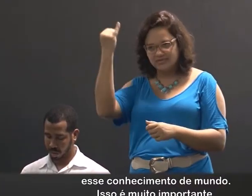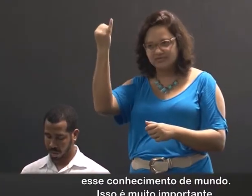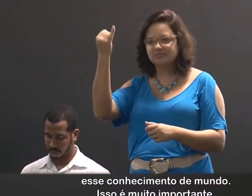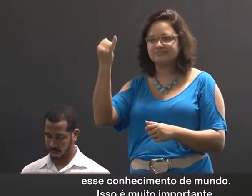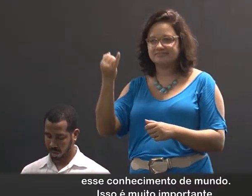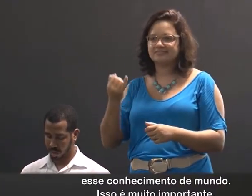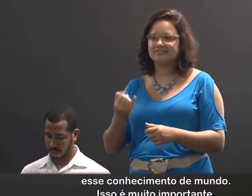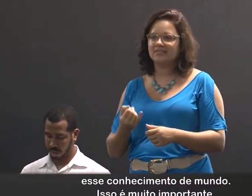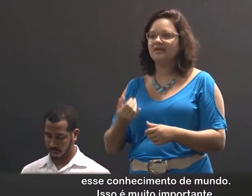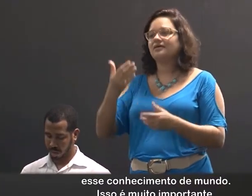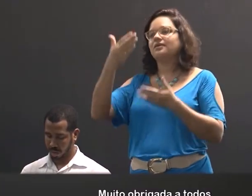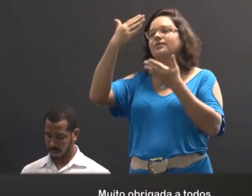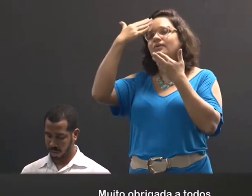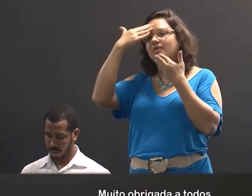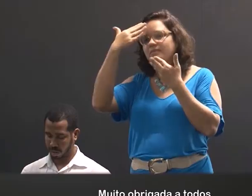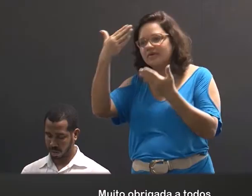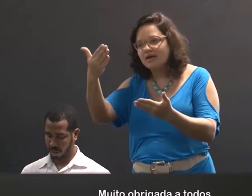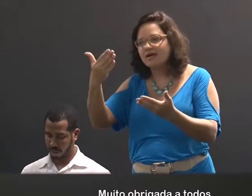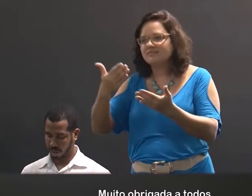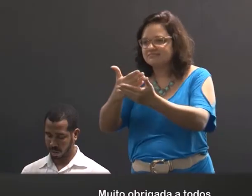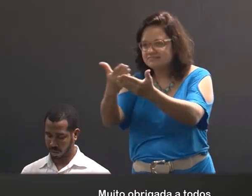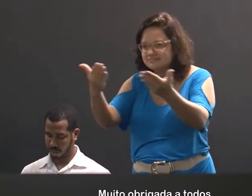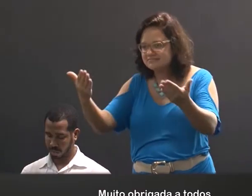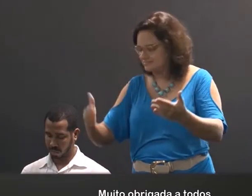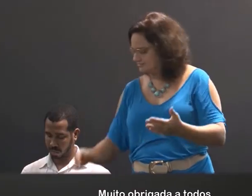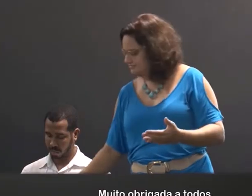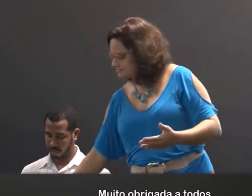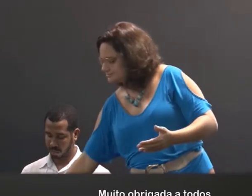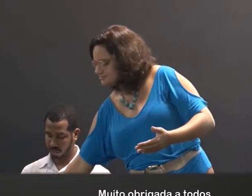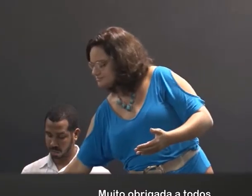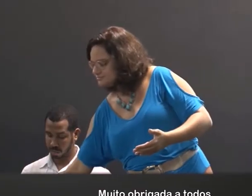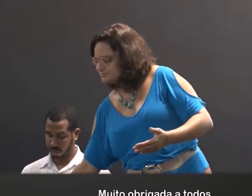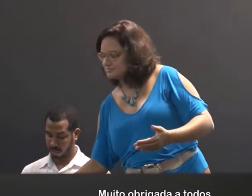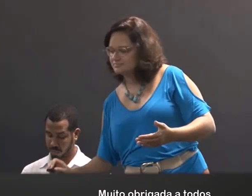muito importante. Muito obrigada a todos.